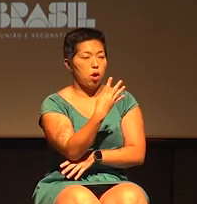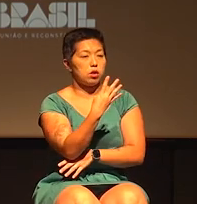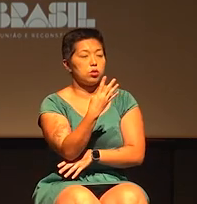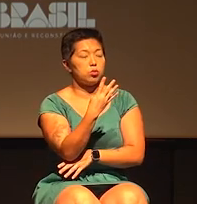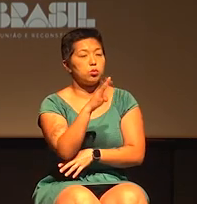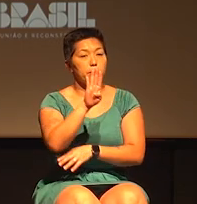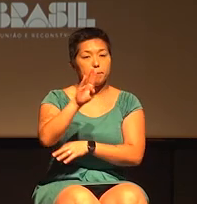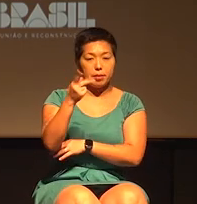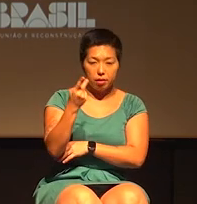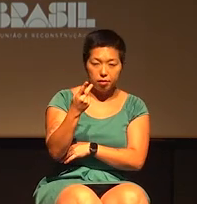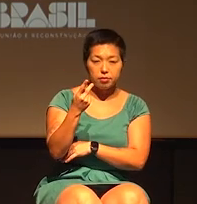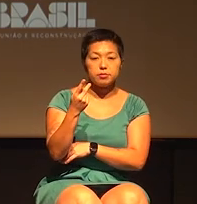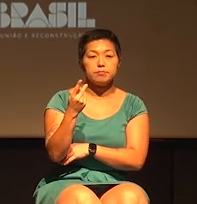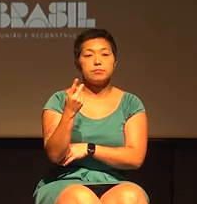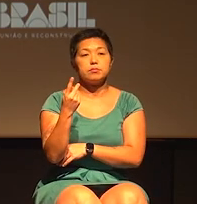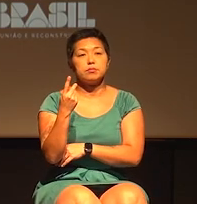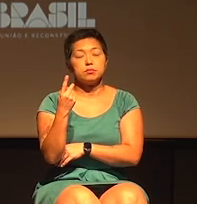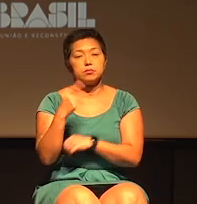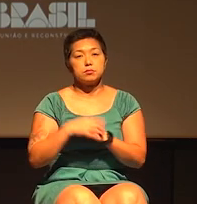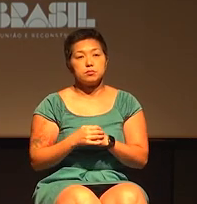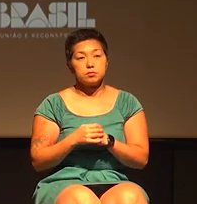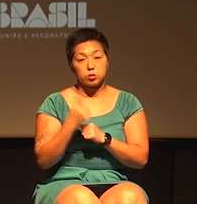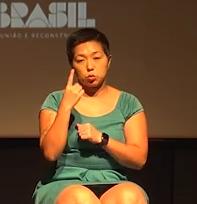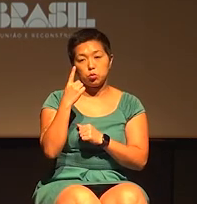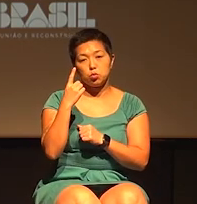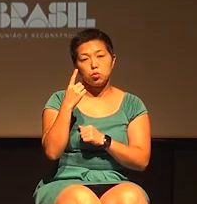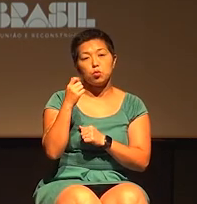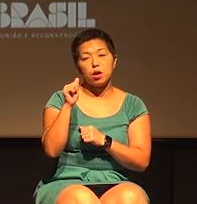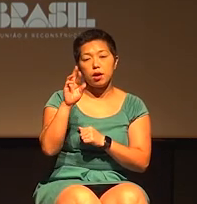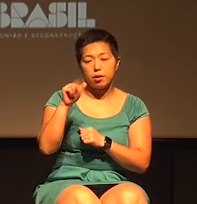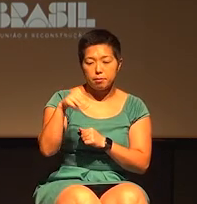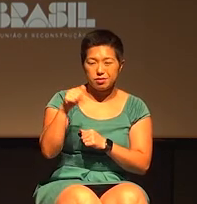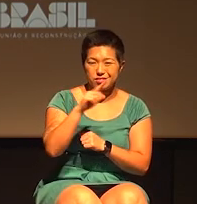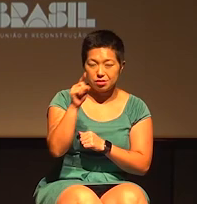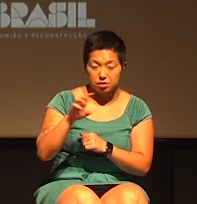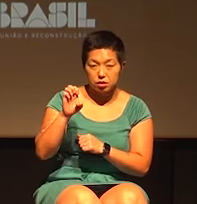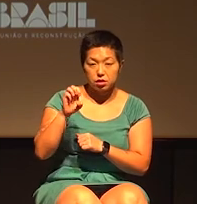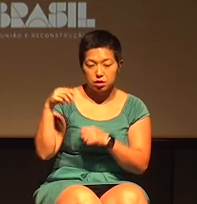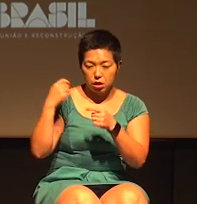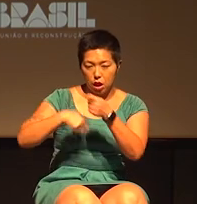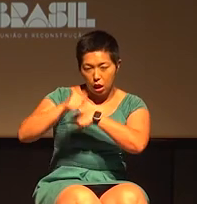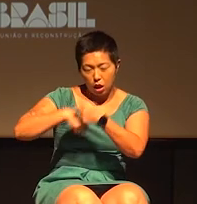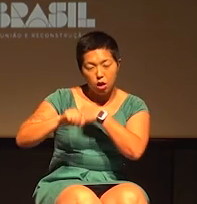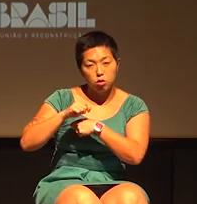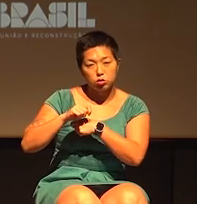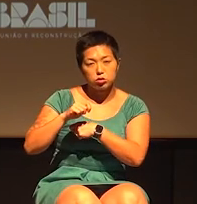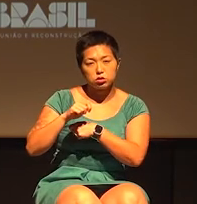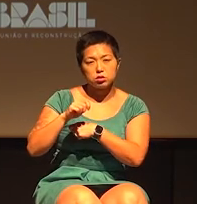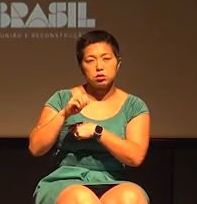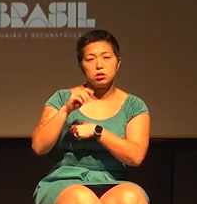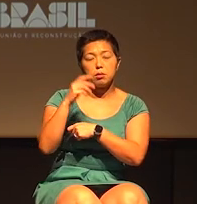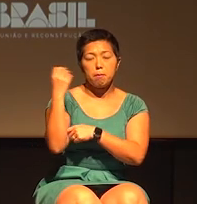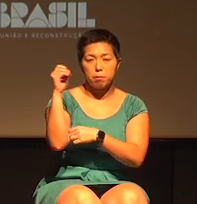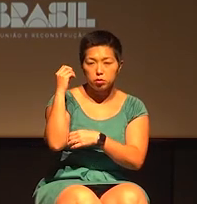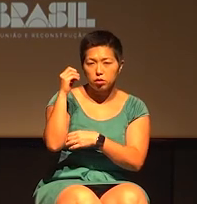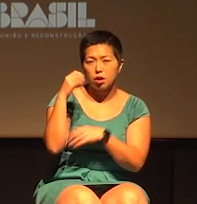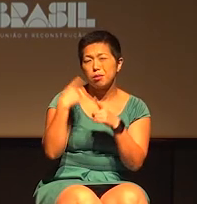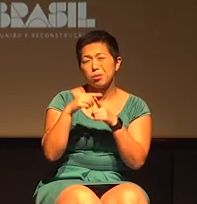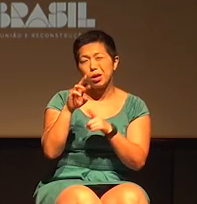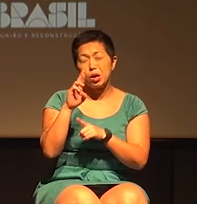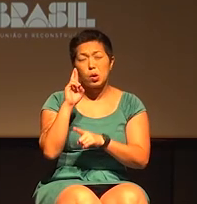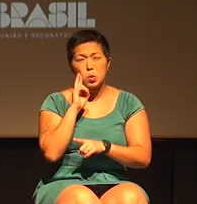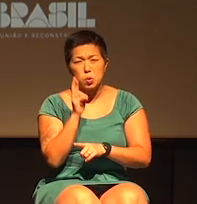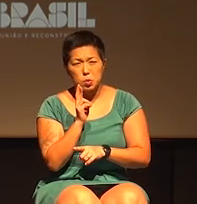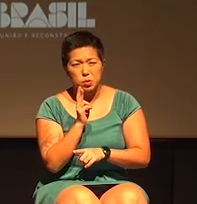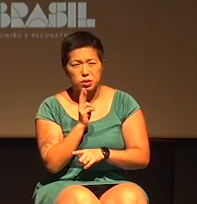Horizonte eh uma na Zenha em Porto Alegre não são cinco que a de Roraima não é bem no centro